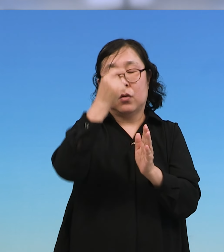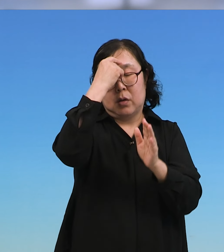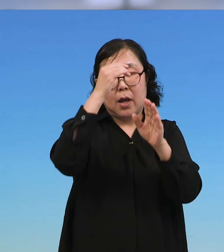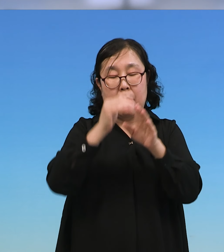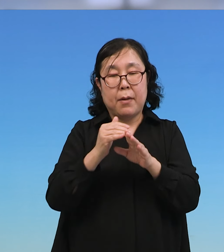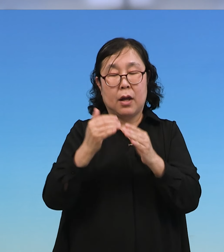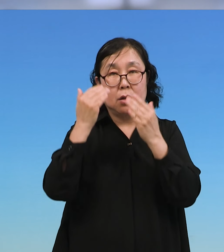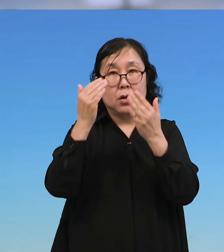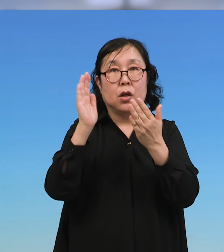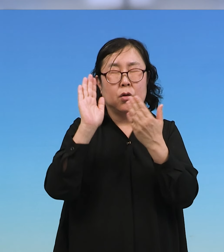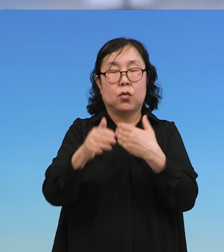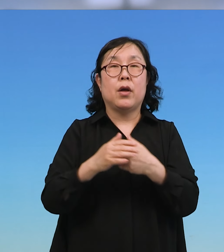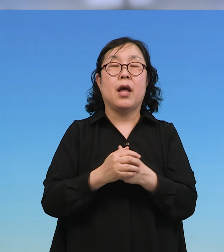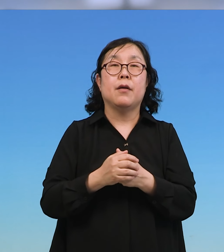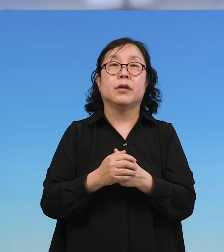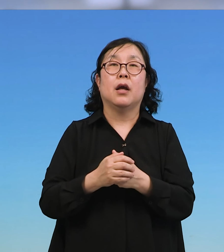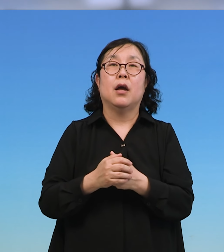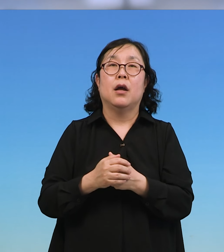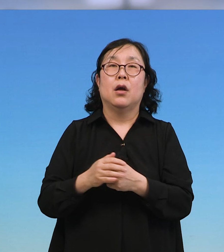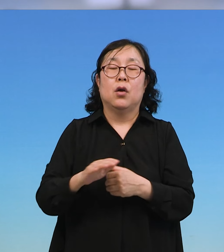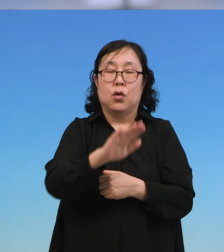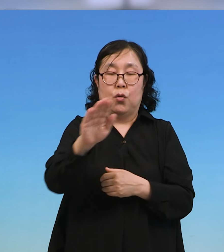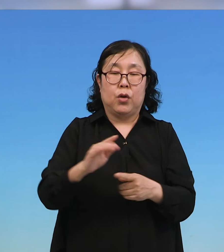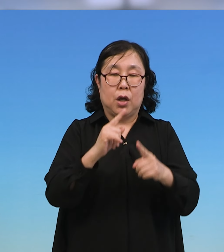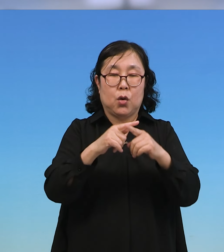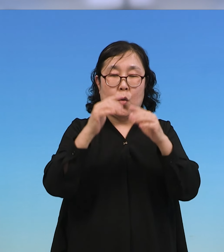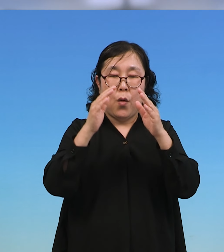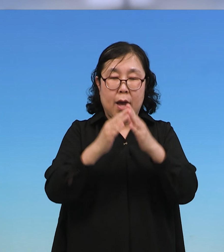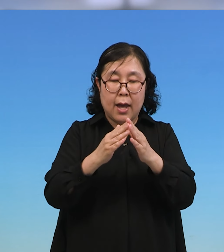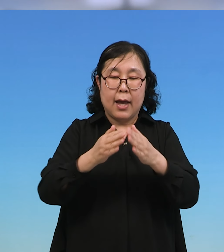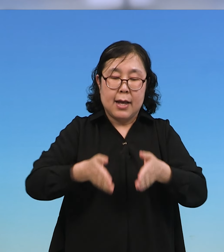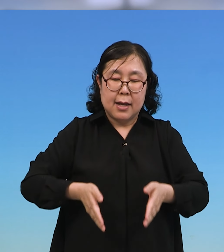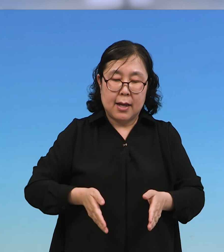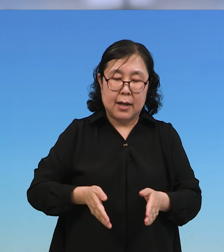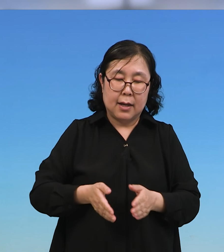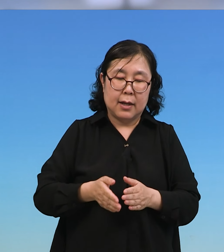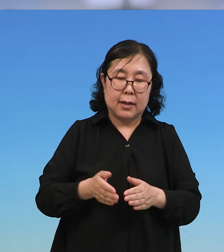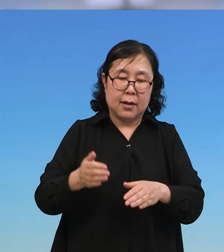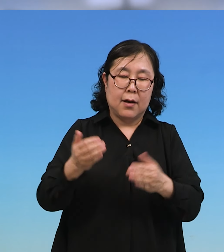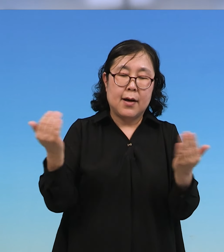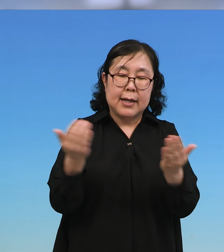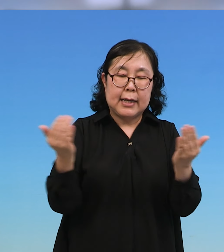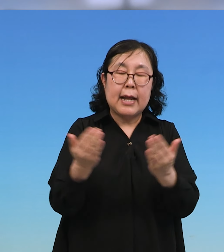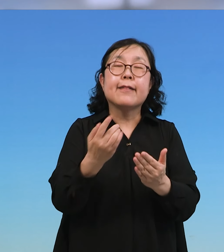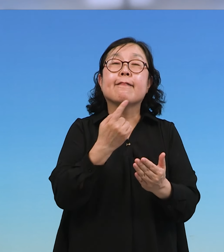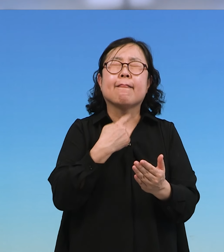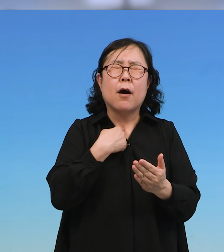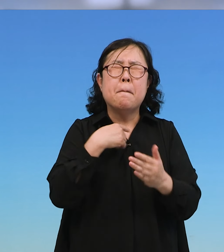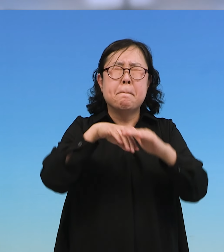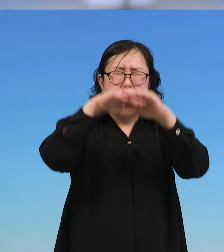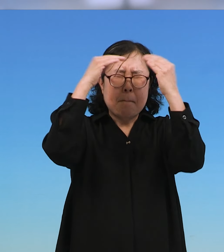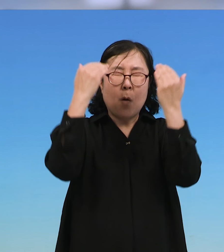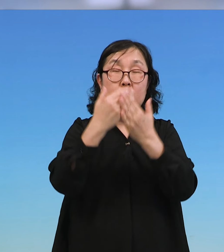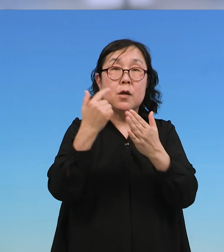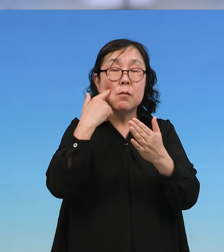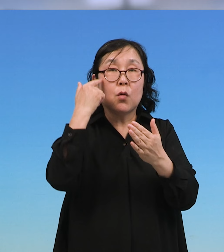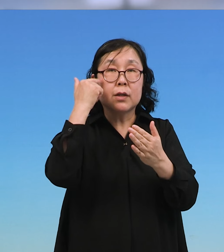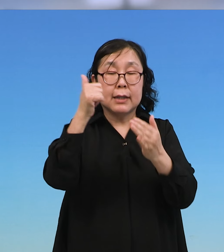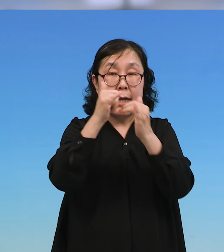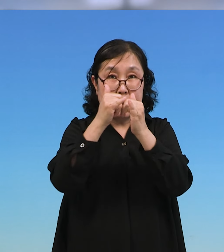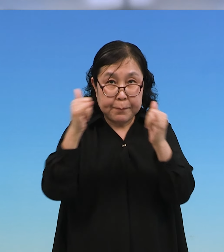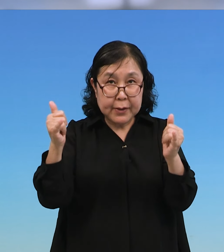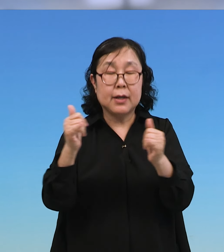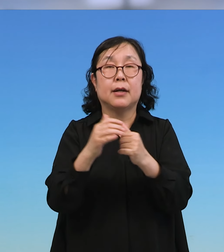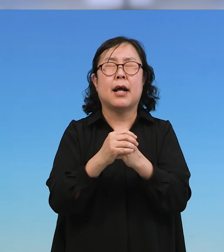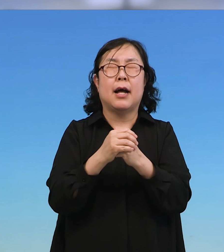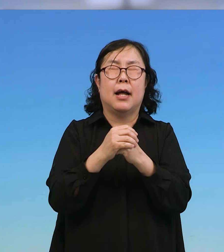우리 교회 출신의 모든 목사님들에게 초청장을 보냈습니다. 그래서 이제 1만 성도 파송운동 또 보고도 하고, 또